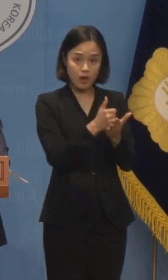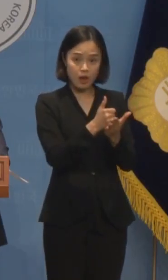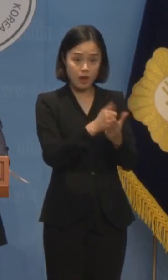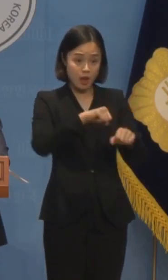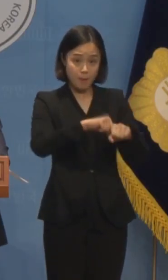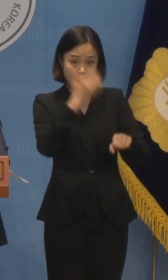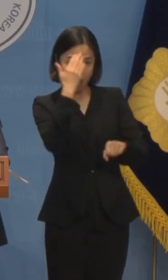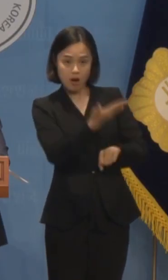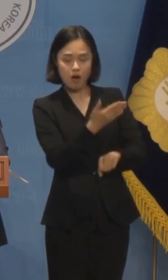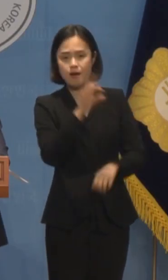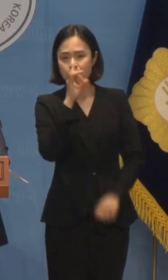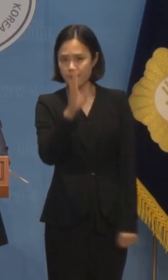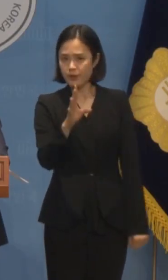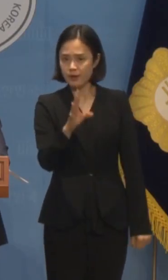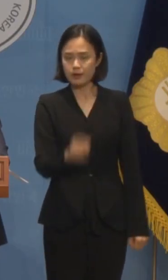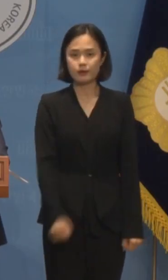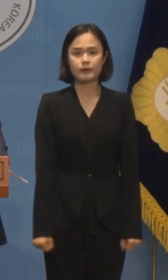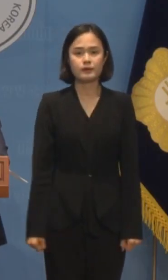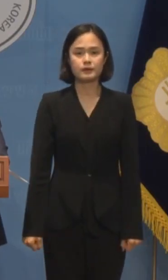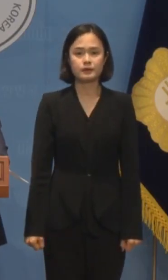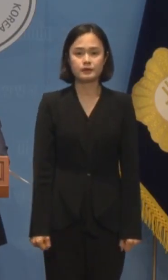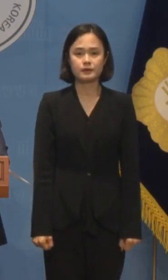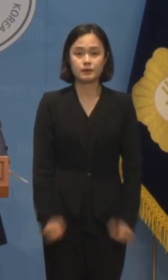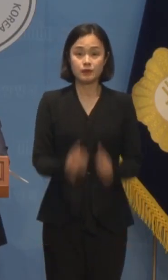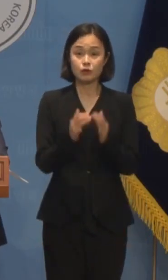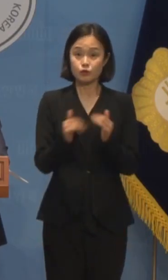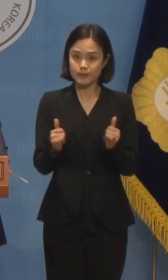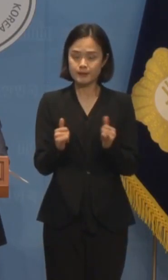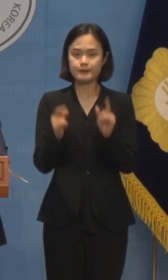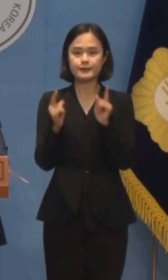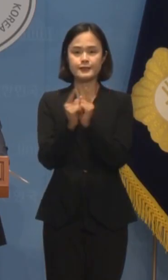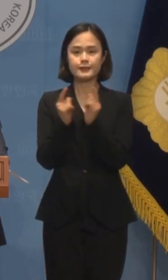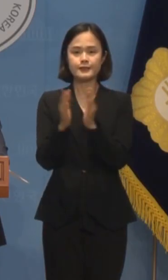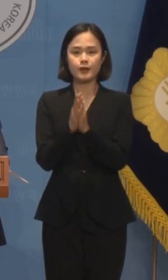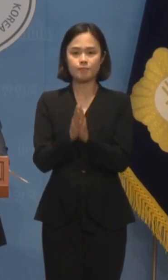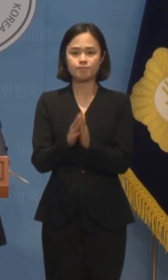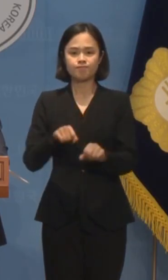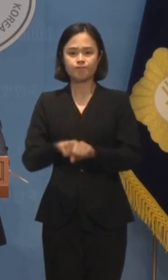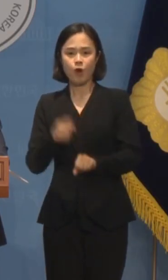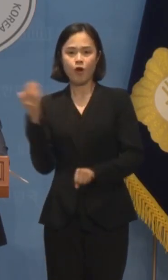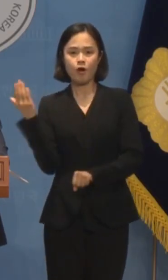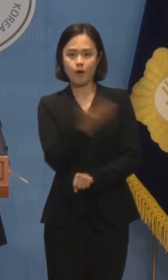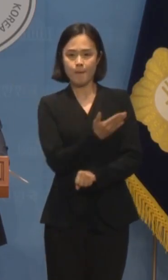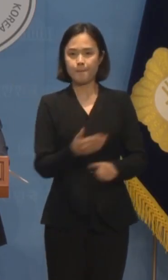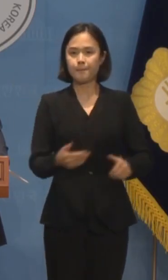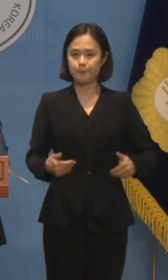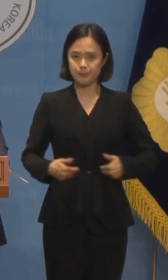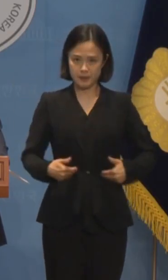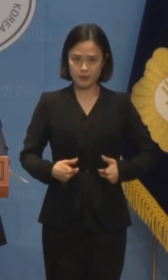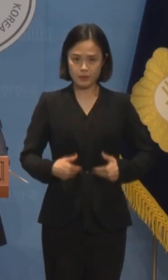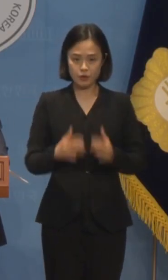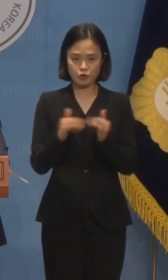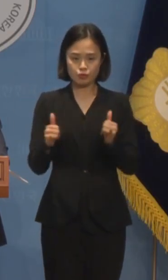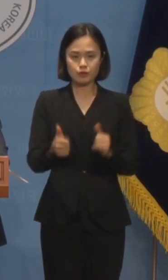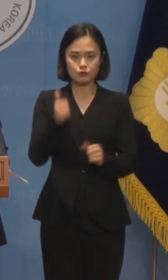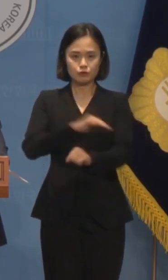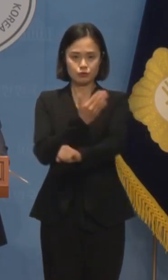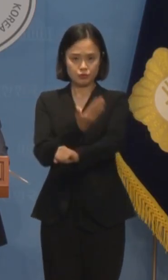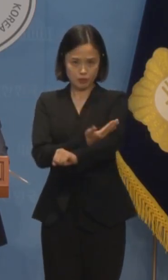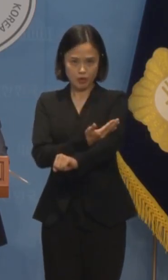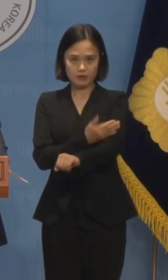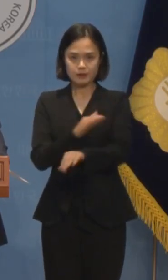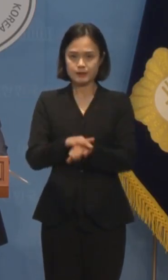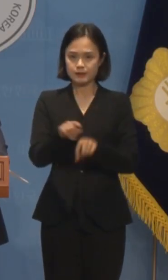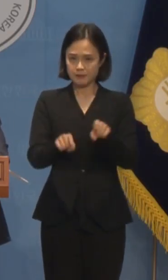원칙을 추가해야 합니다. 국민이 직접 심판해야 한다는 원칙, 즉 국민주권 실현